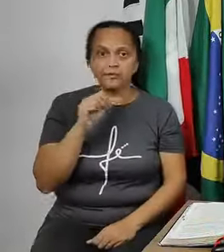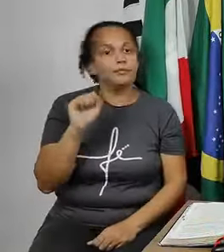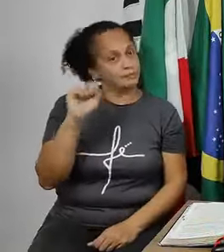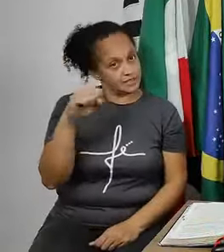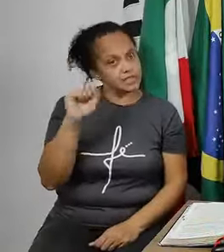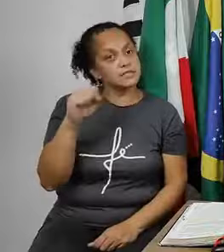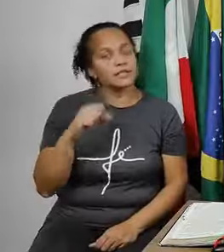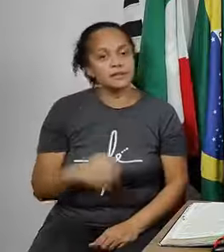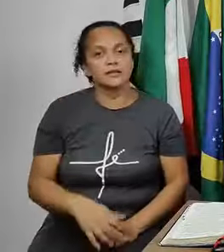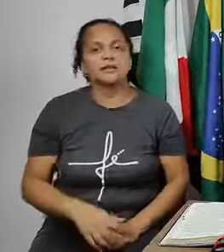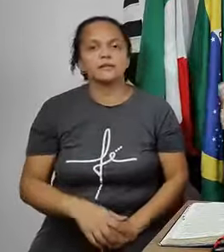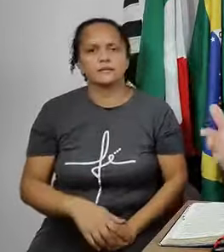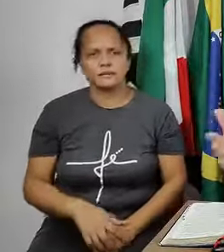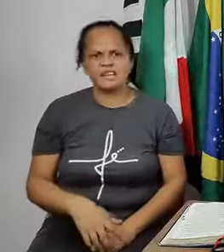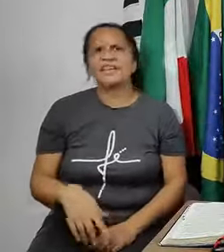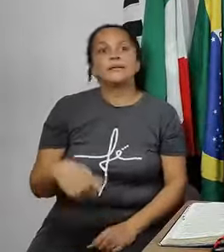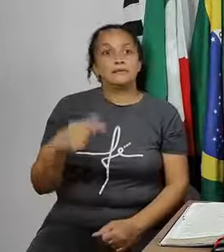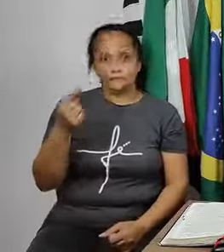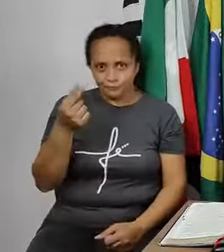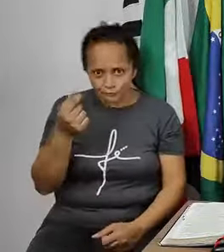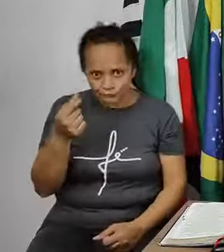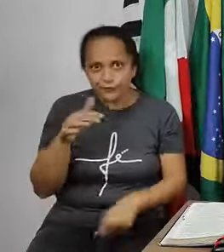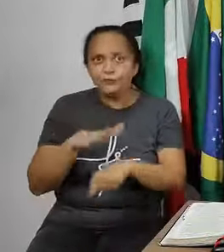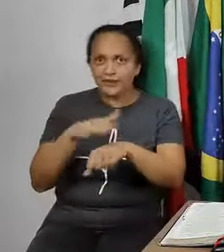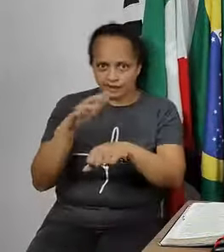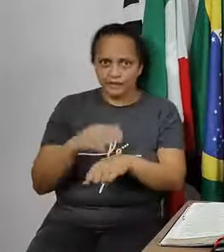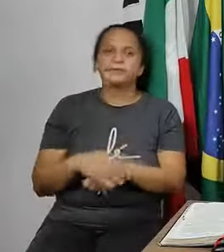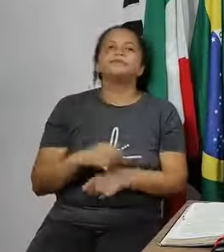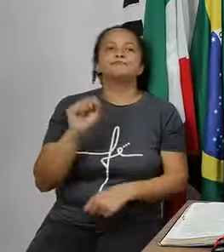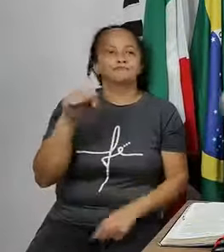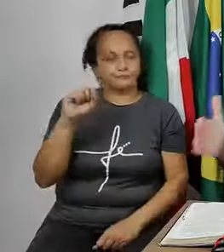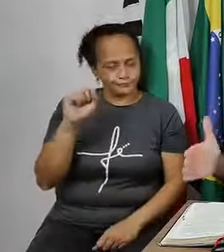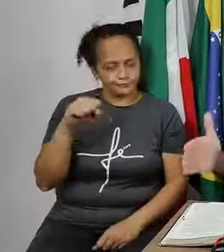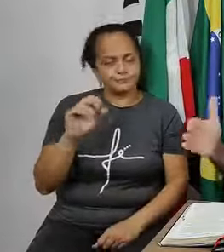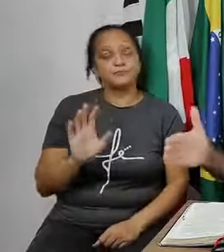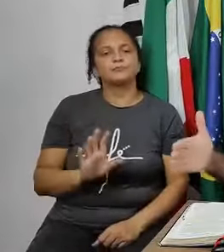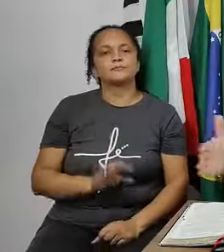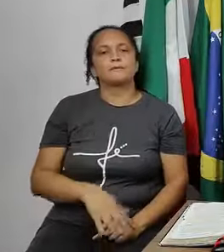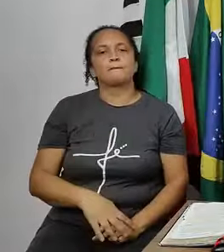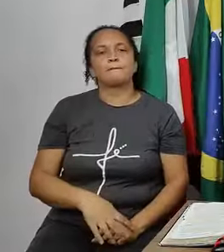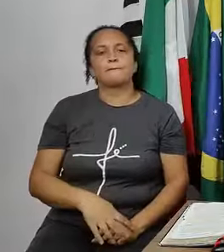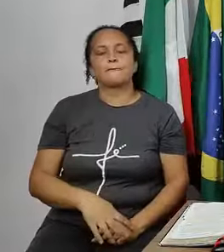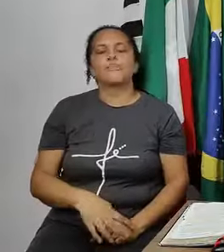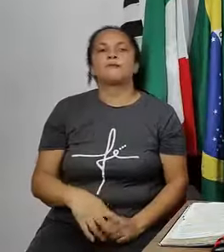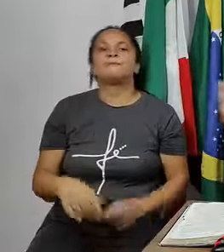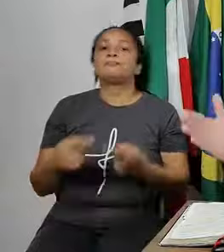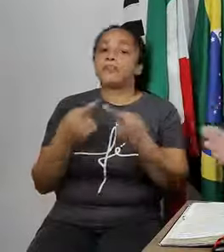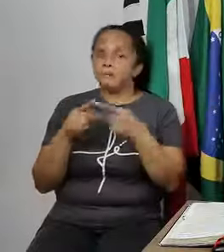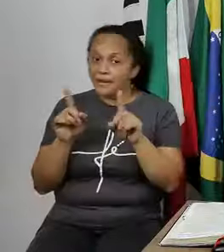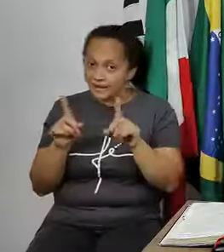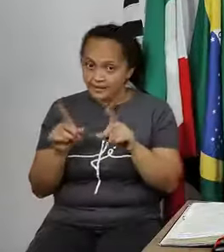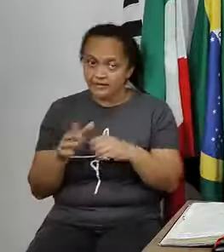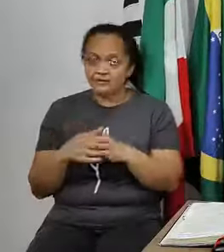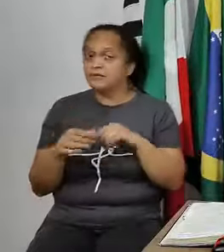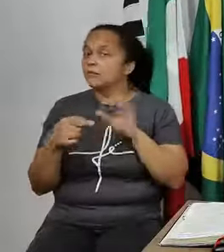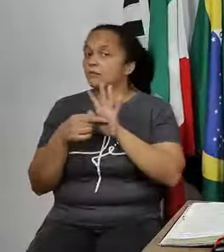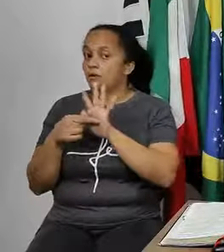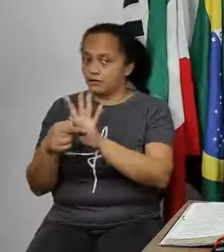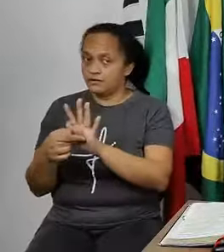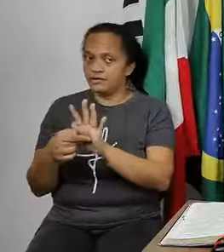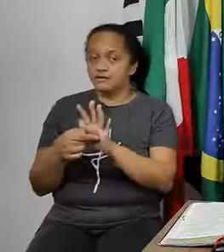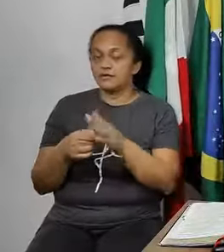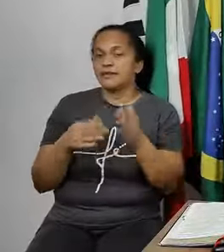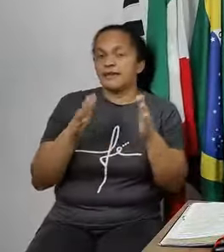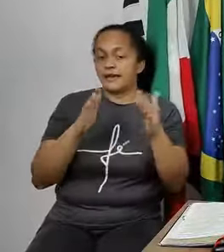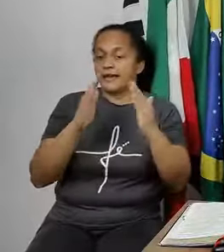Demorou. Gastou mais, né? Aí ele diz que do lado havia um homem prudente,